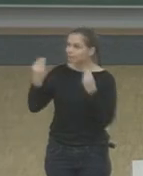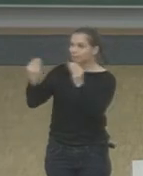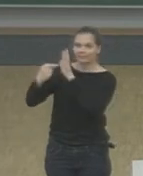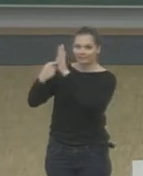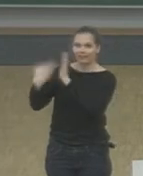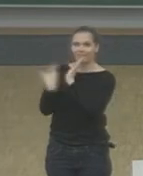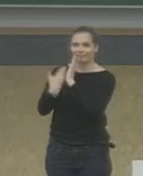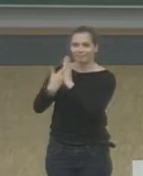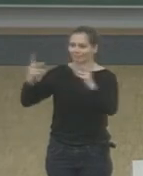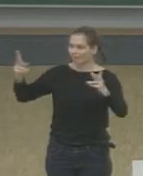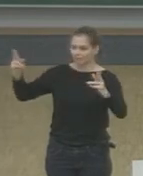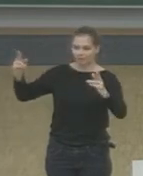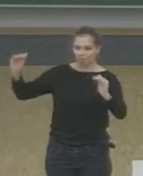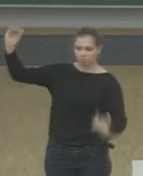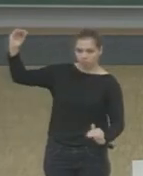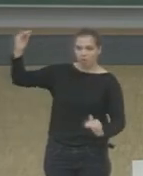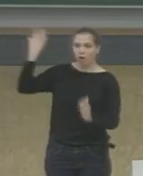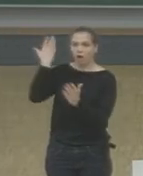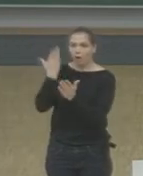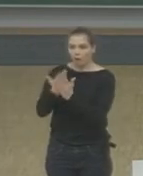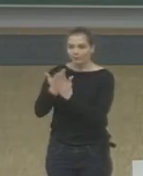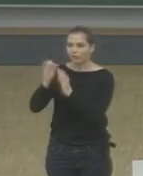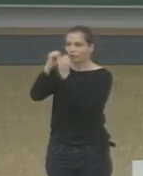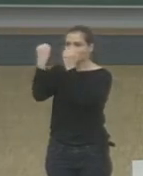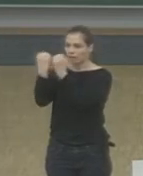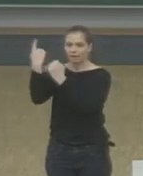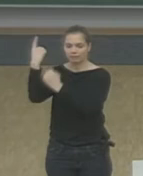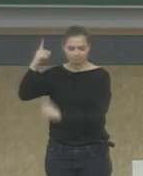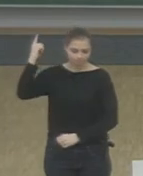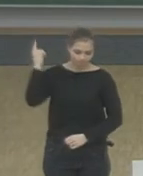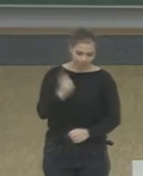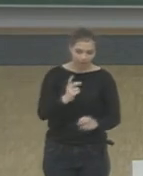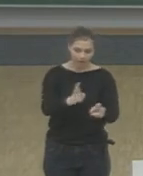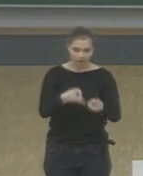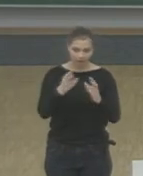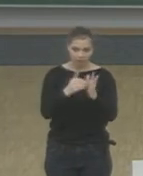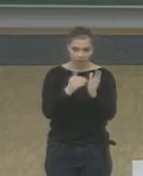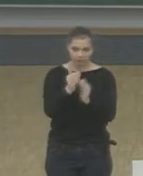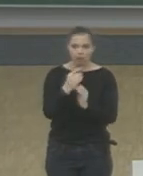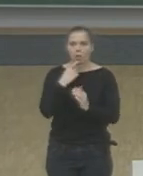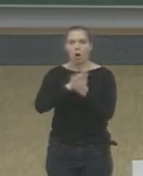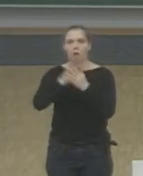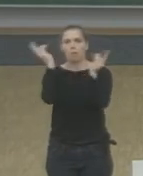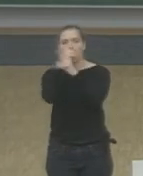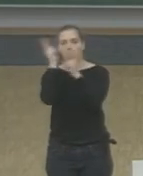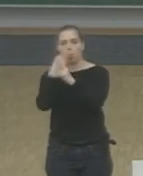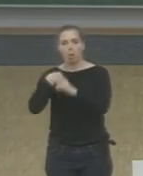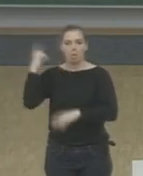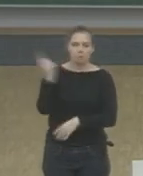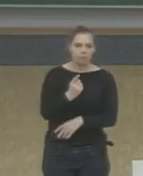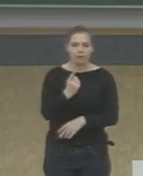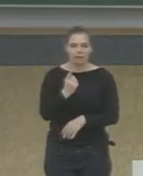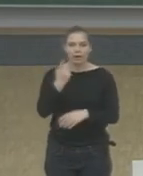sollte, dass eben diese staatsautoritären Eingriffe in das Erziehungssystem nicht als willkürlich, sondern